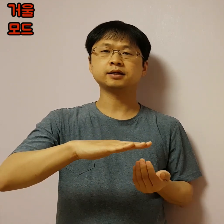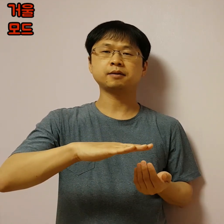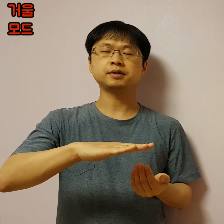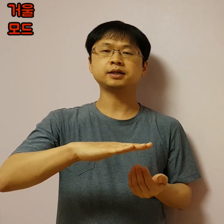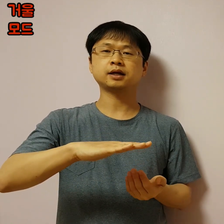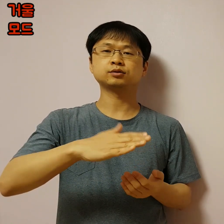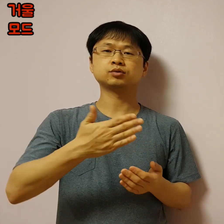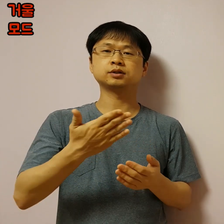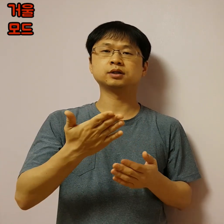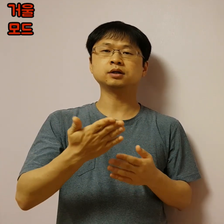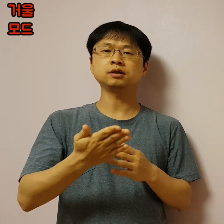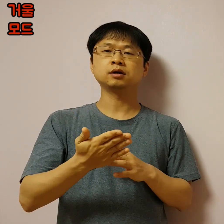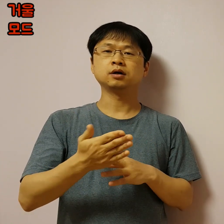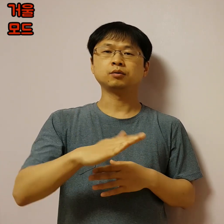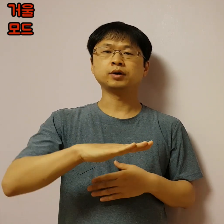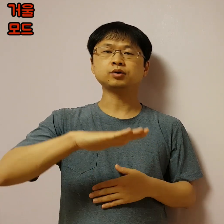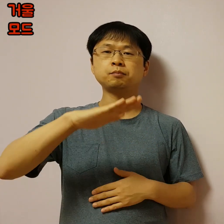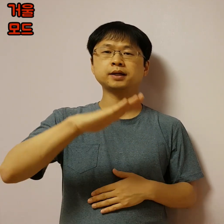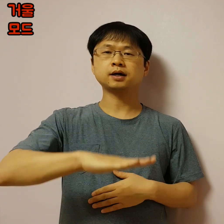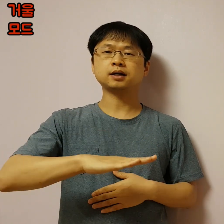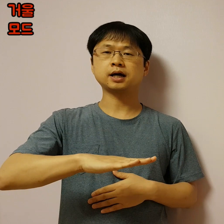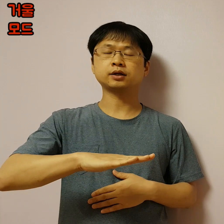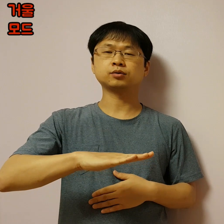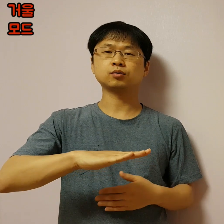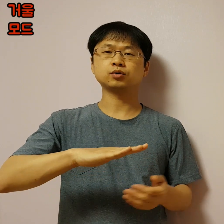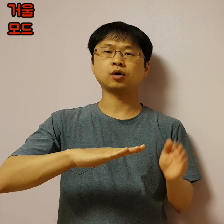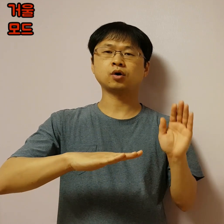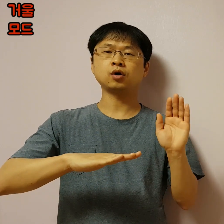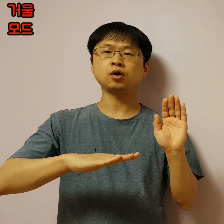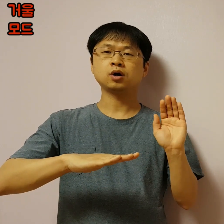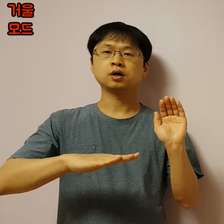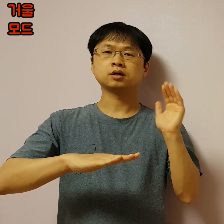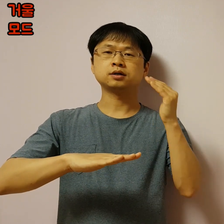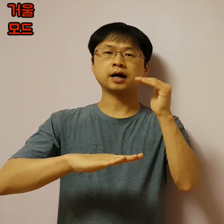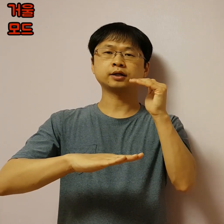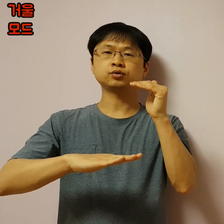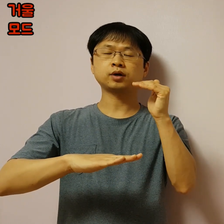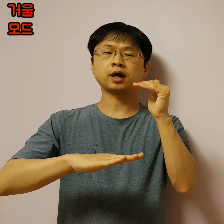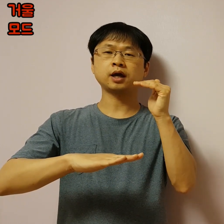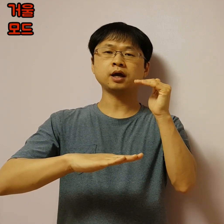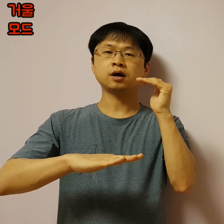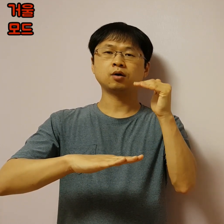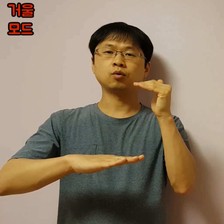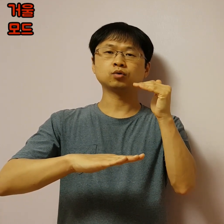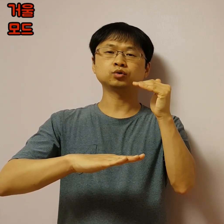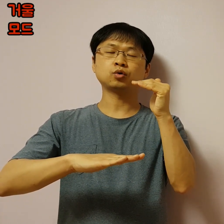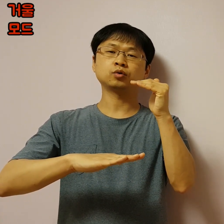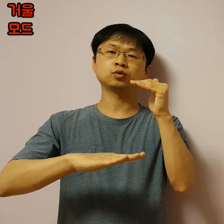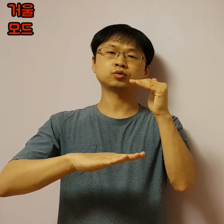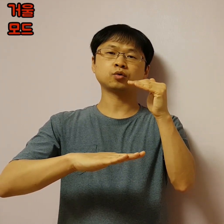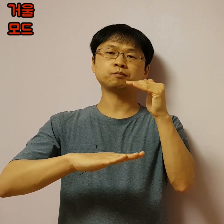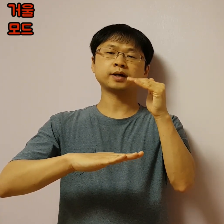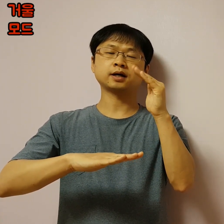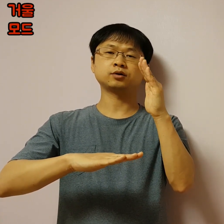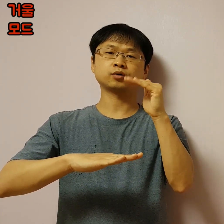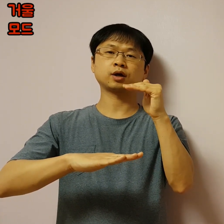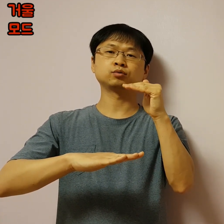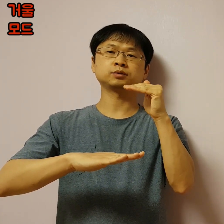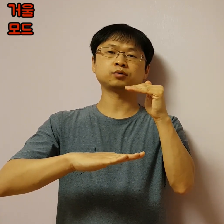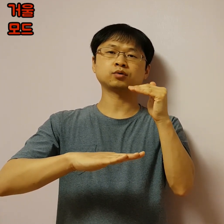이전에 미리라는 수어는 왼손바닥을 아래로 놓고요. 그 아래쪽에 오른손 손바닥을 이렇게 90도로